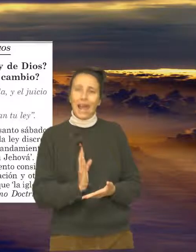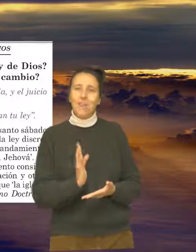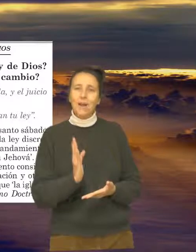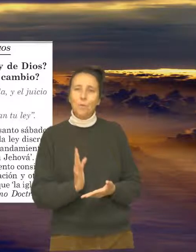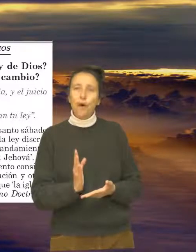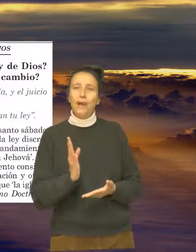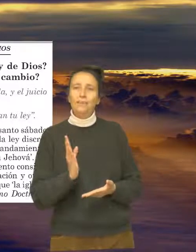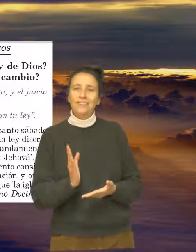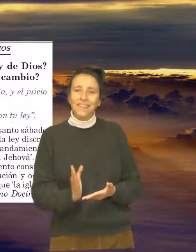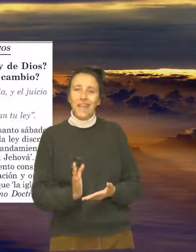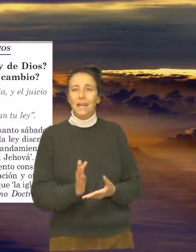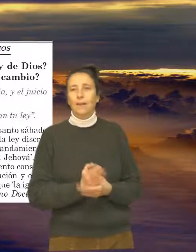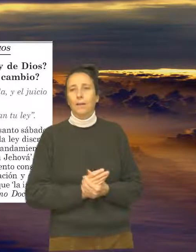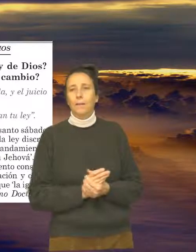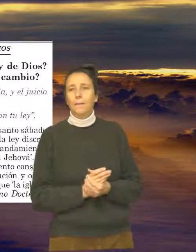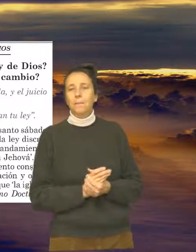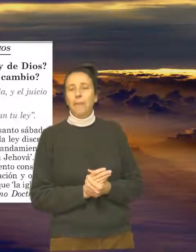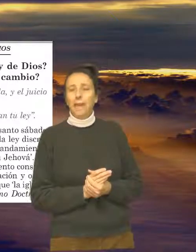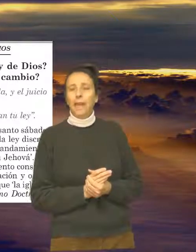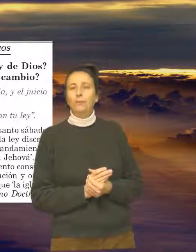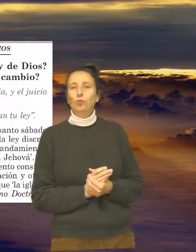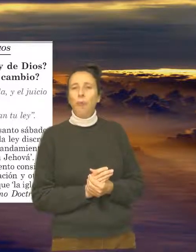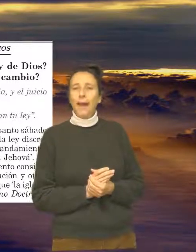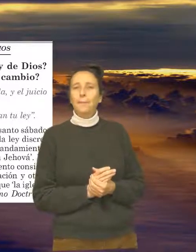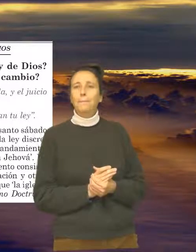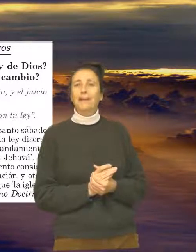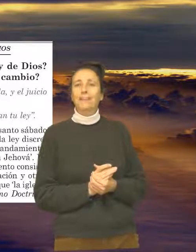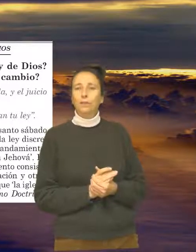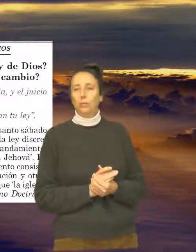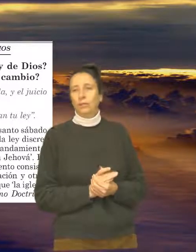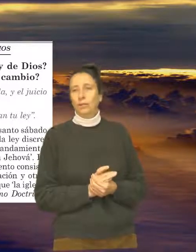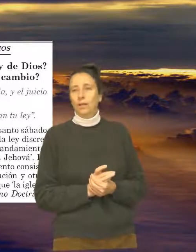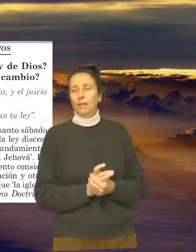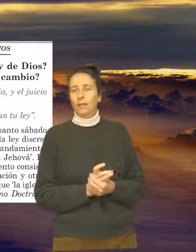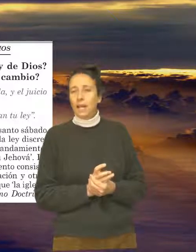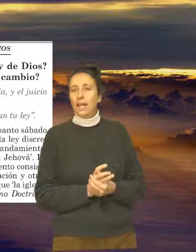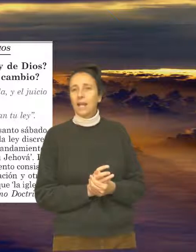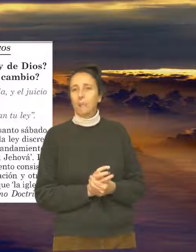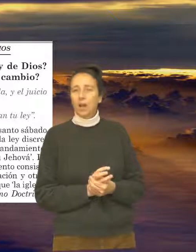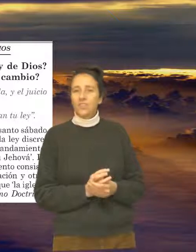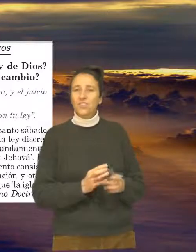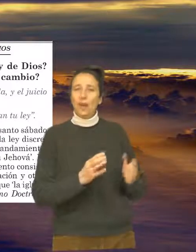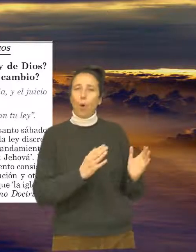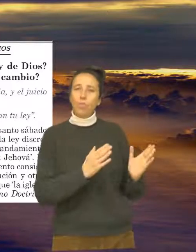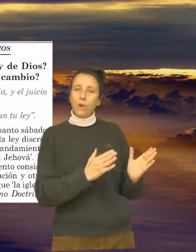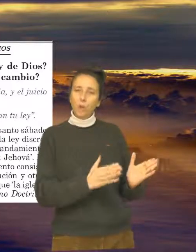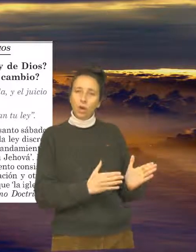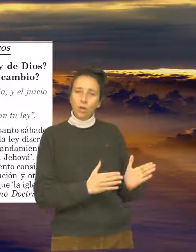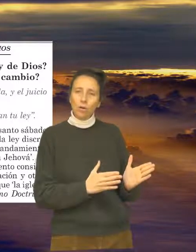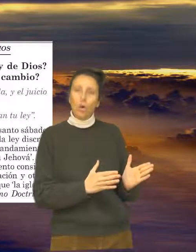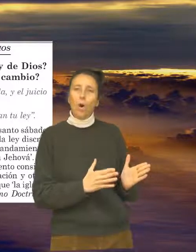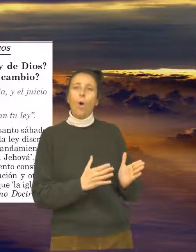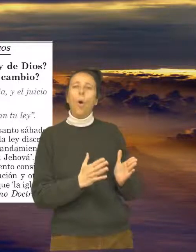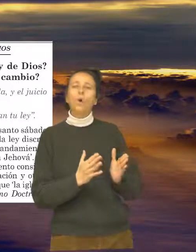porque cada cual tiene que tomar partido. Tiene que ponerse o de uno o